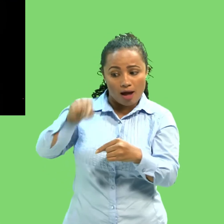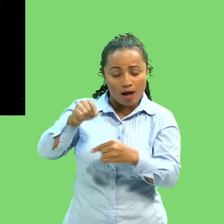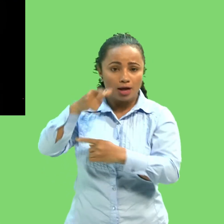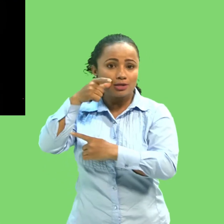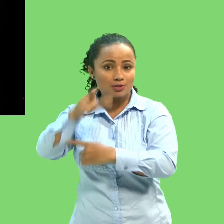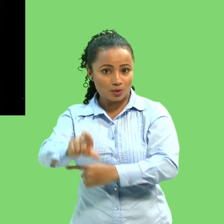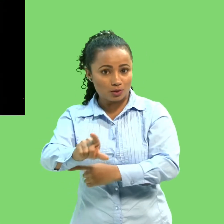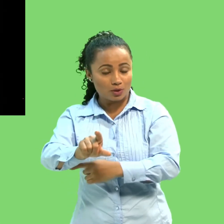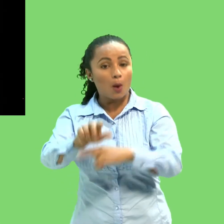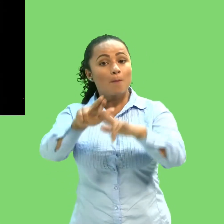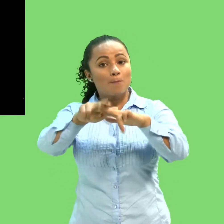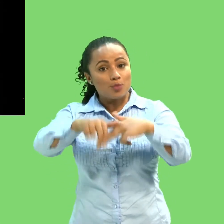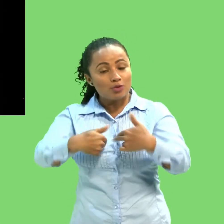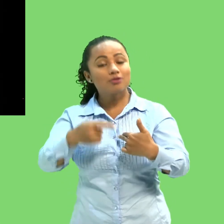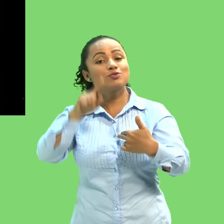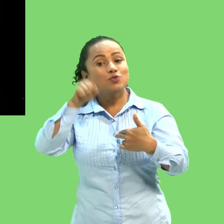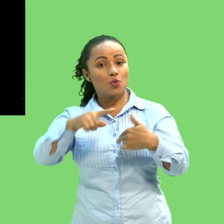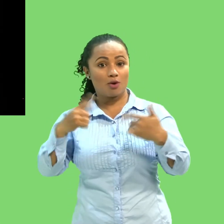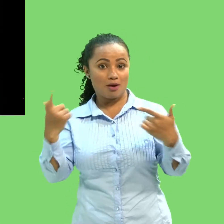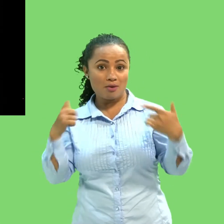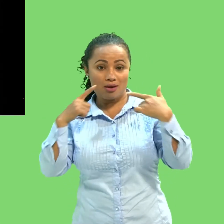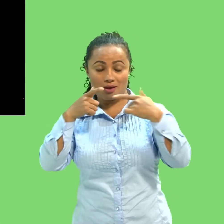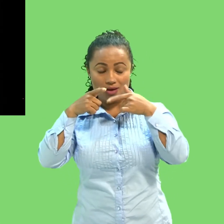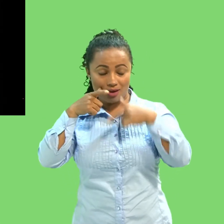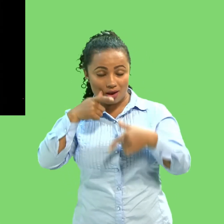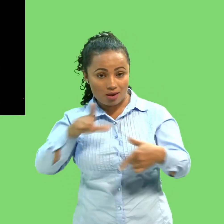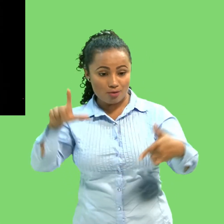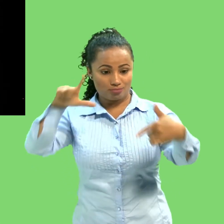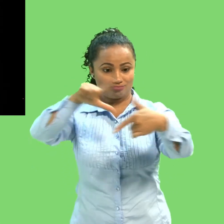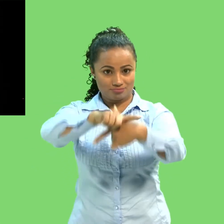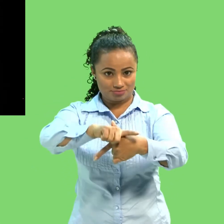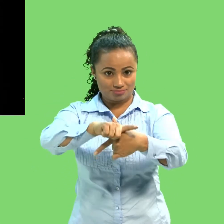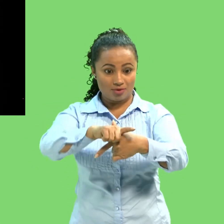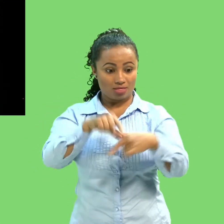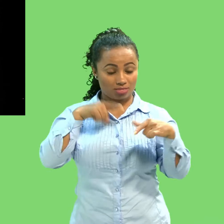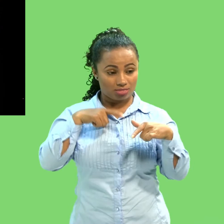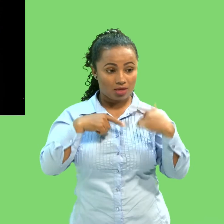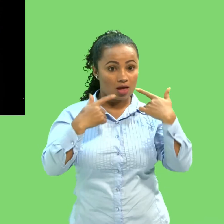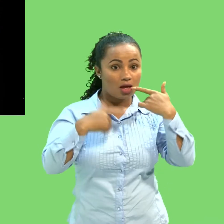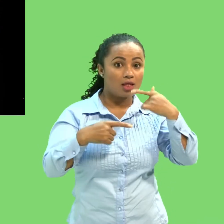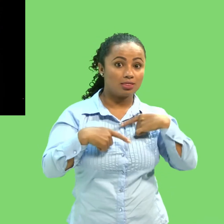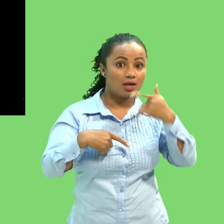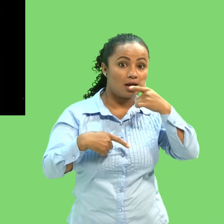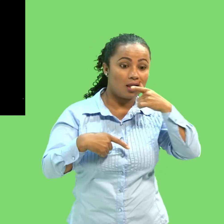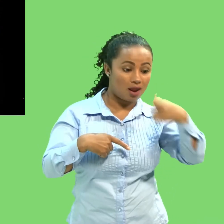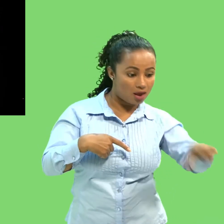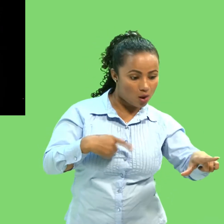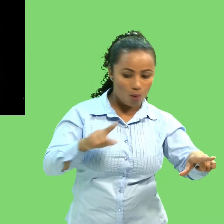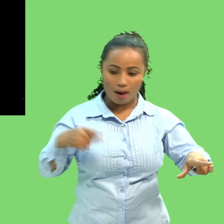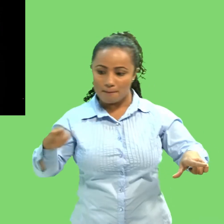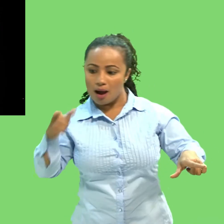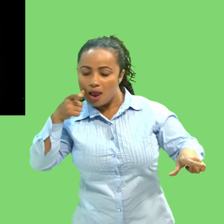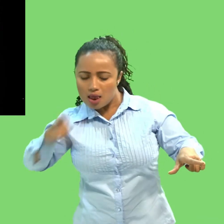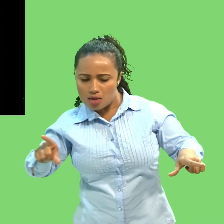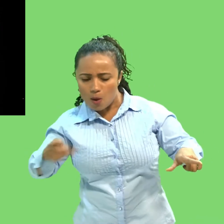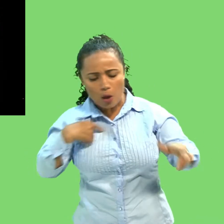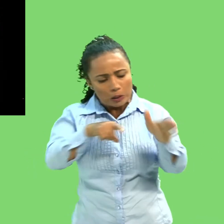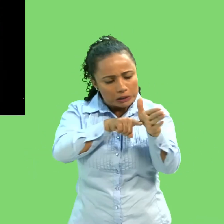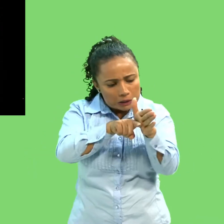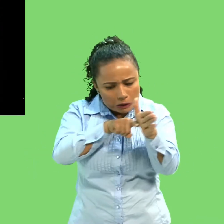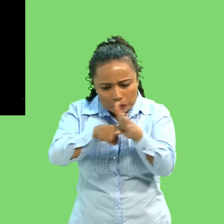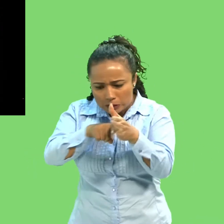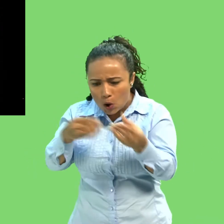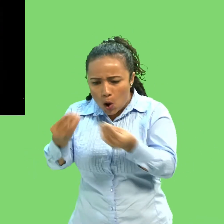como metalinguística, porque a língua sobre a língua. Então, assim, é o falante que utiliza a língua, estudando